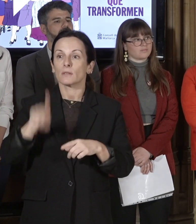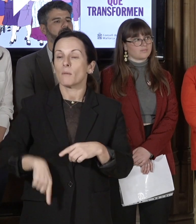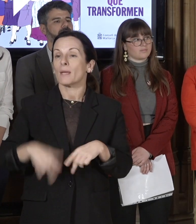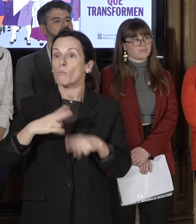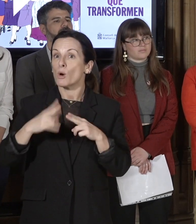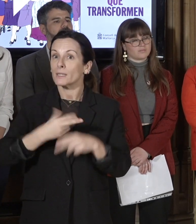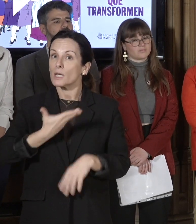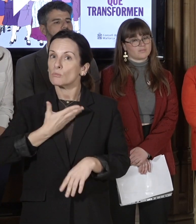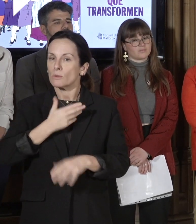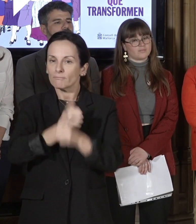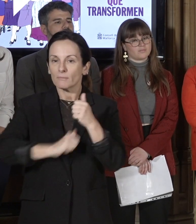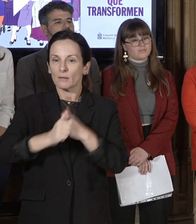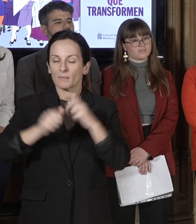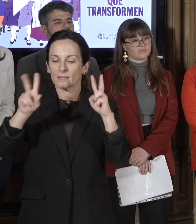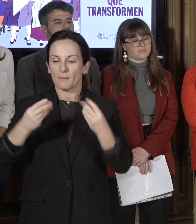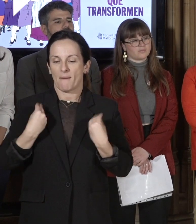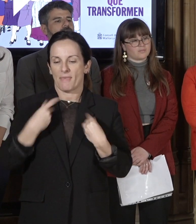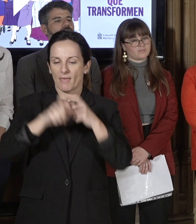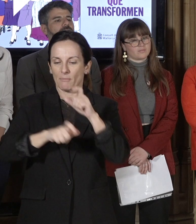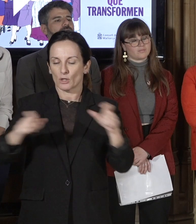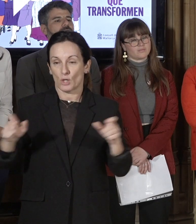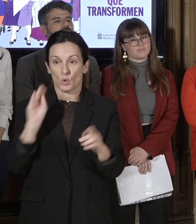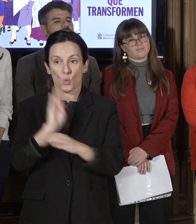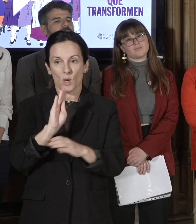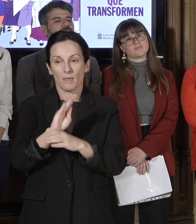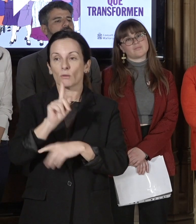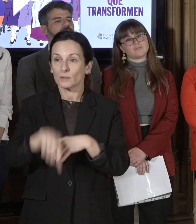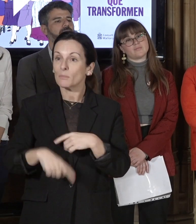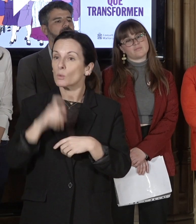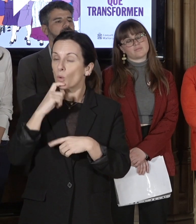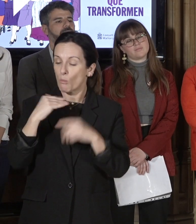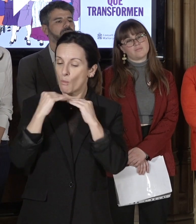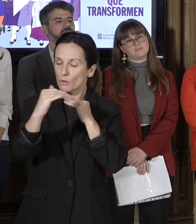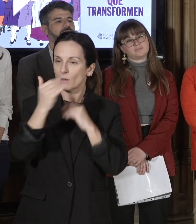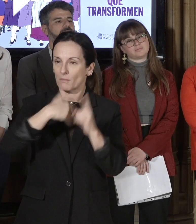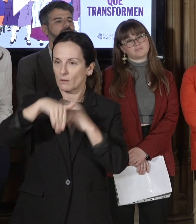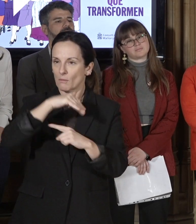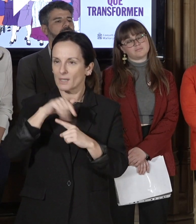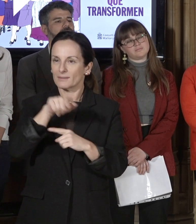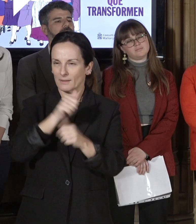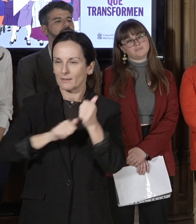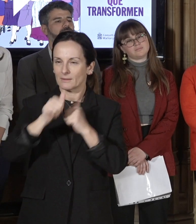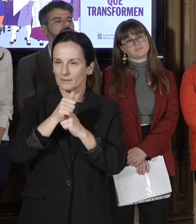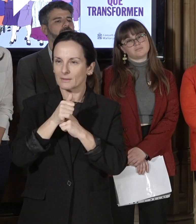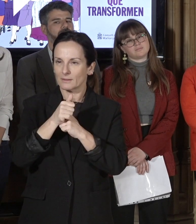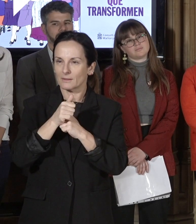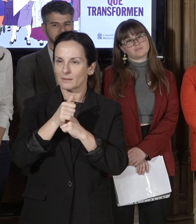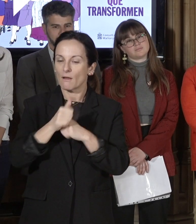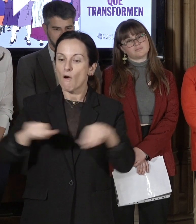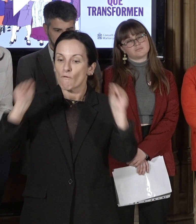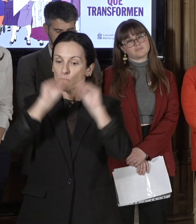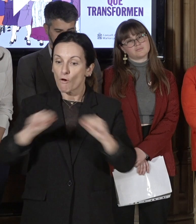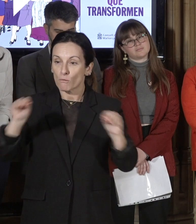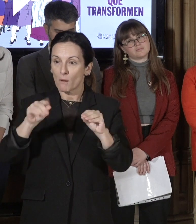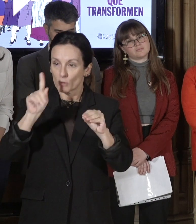de les persones i la seva cura. Potenciar polítiques de sostenibilitat mediambiental. Formar-nos i incentivar la